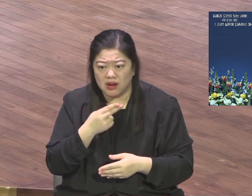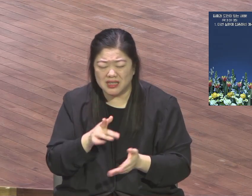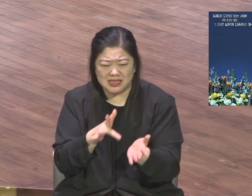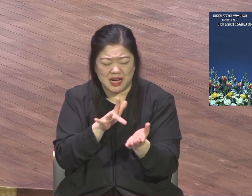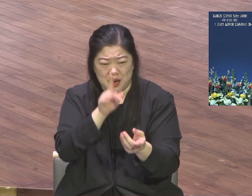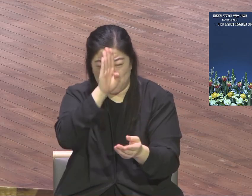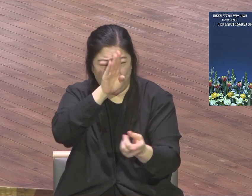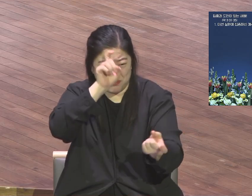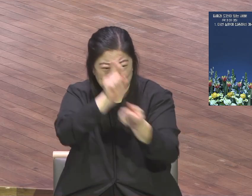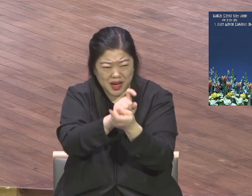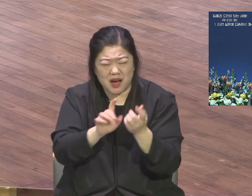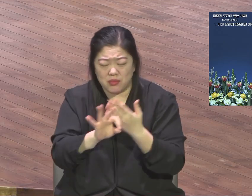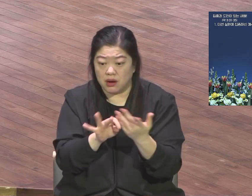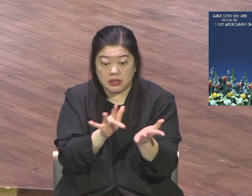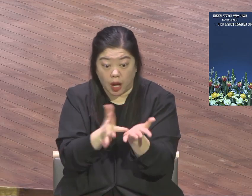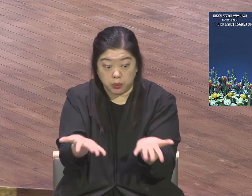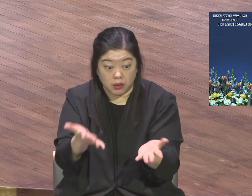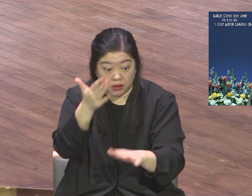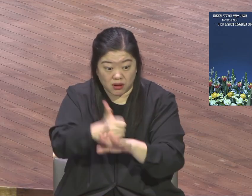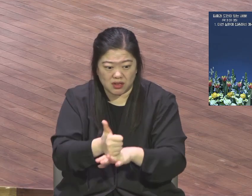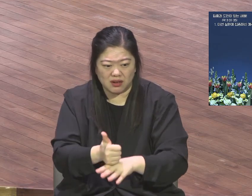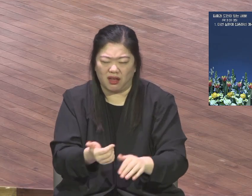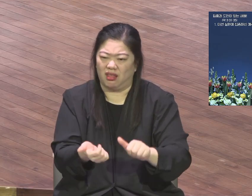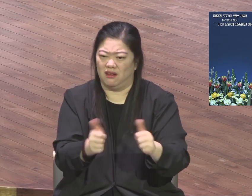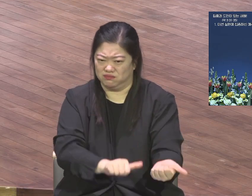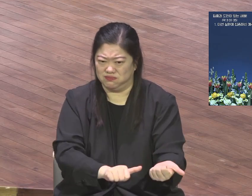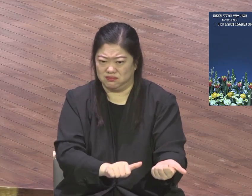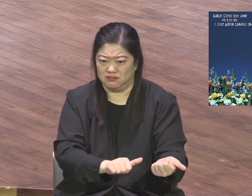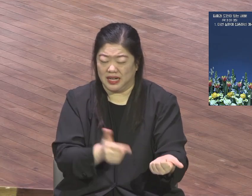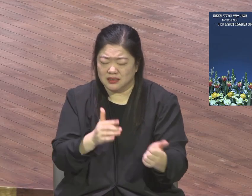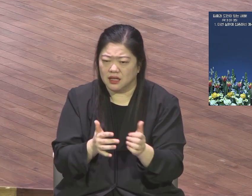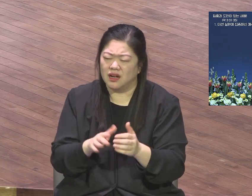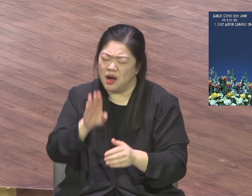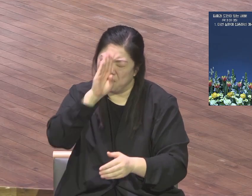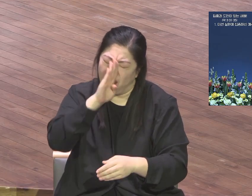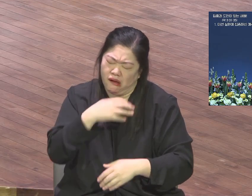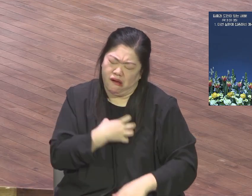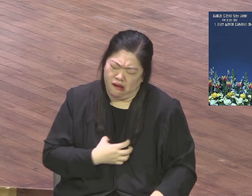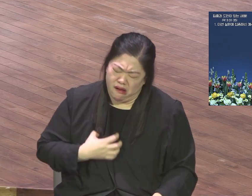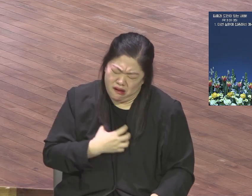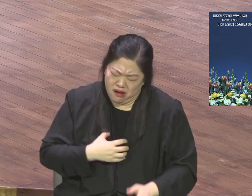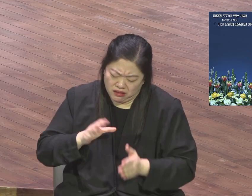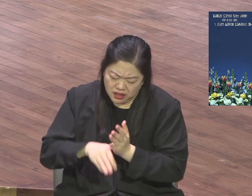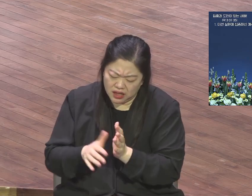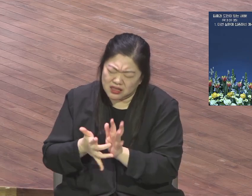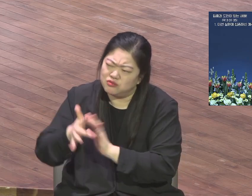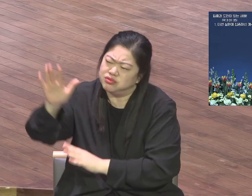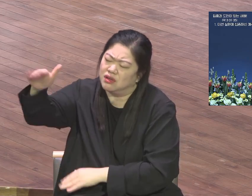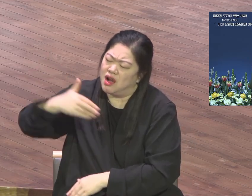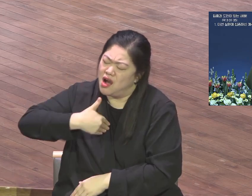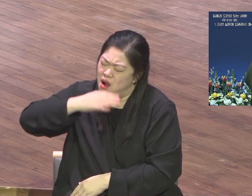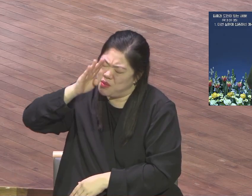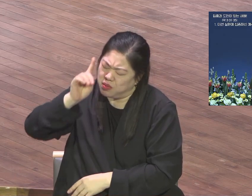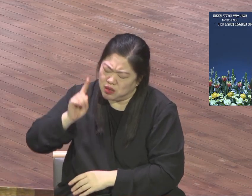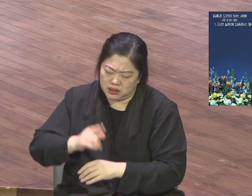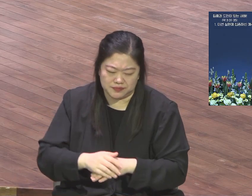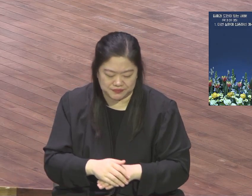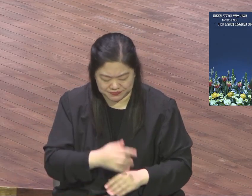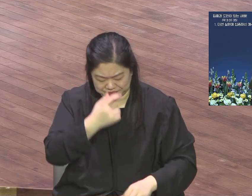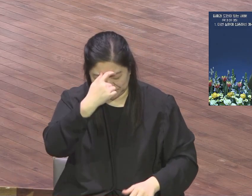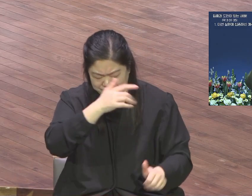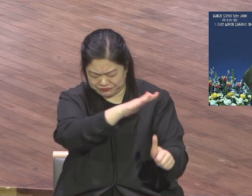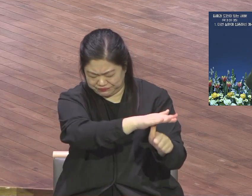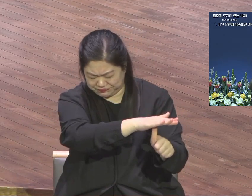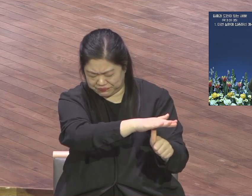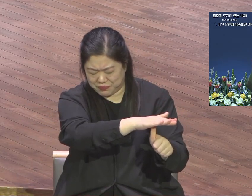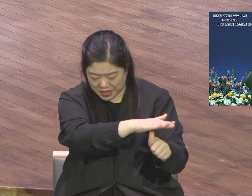죽는 거죠, 그냥. 그런데 예수님 앞에 가니까 다 치유가 돼요. 더더구나 귀신 들려가지고